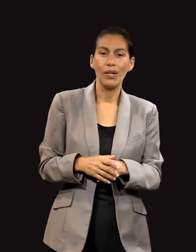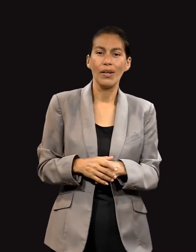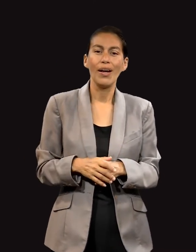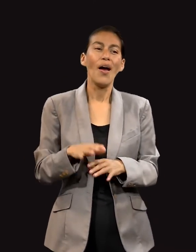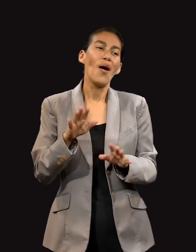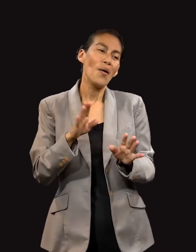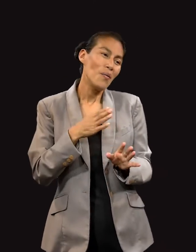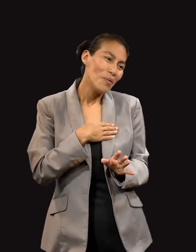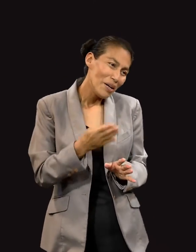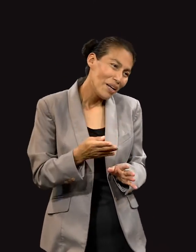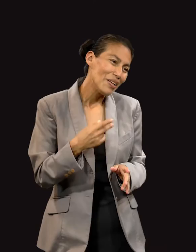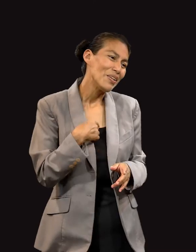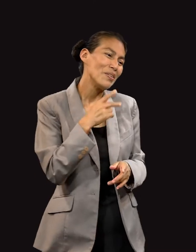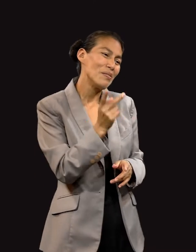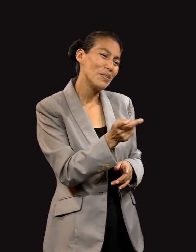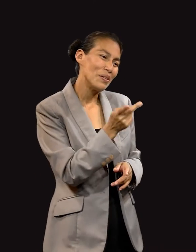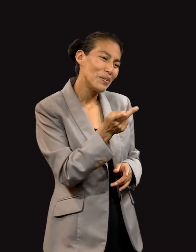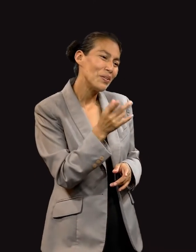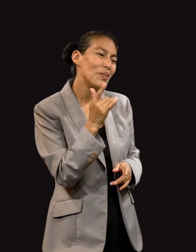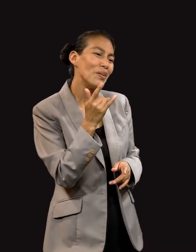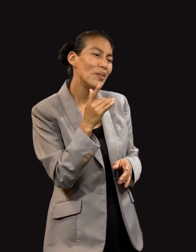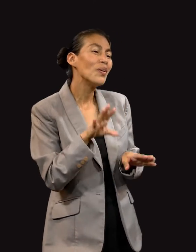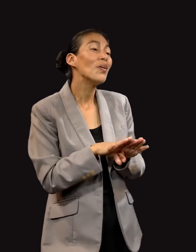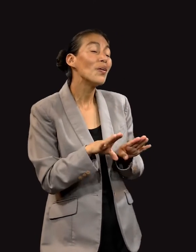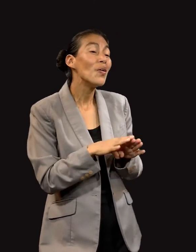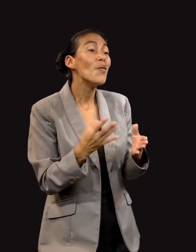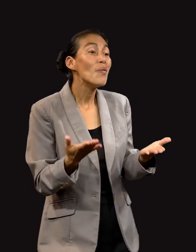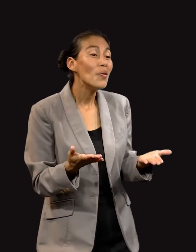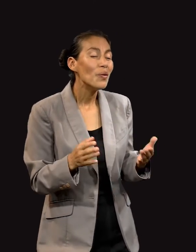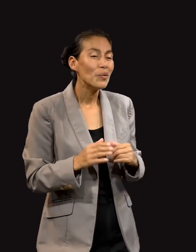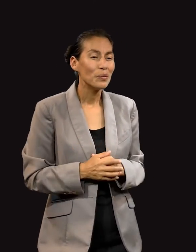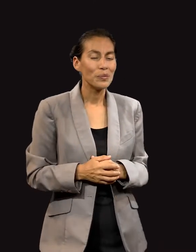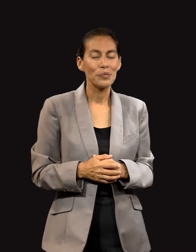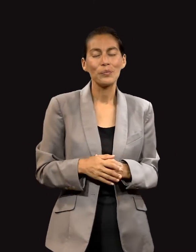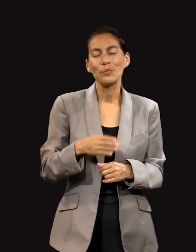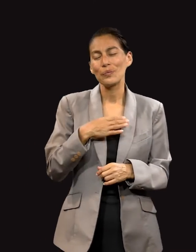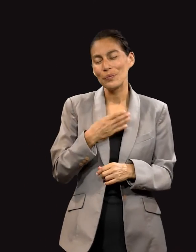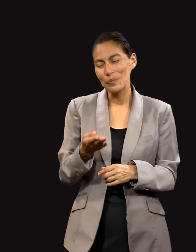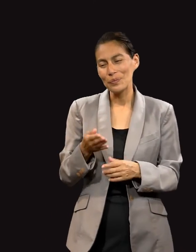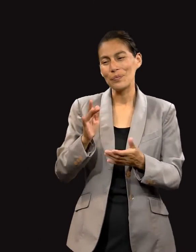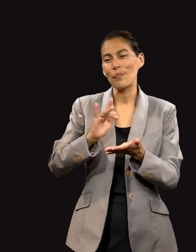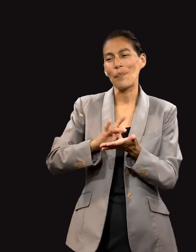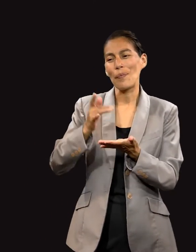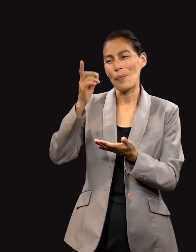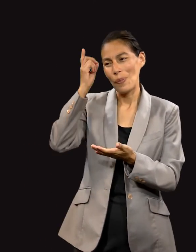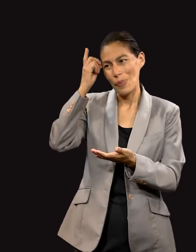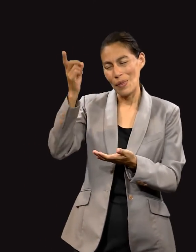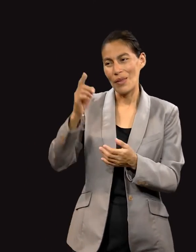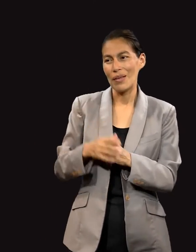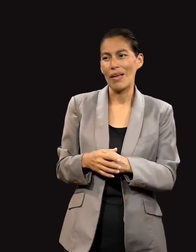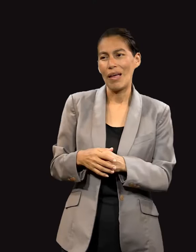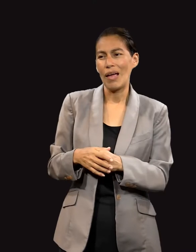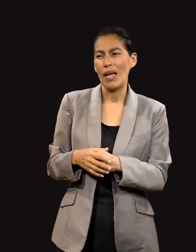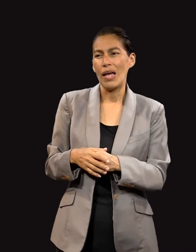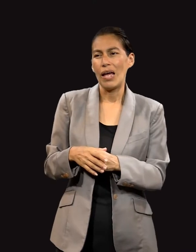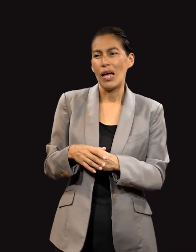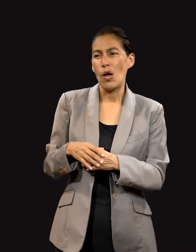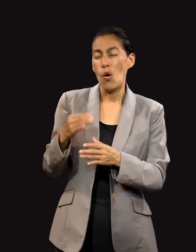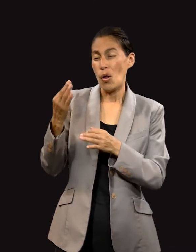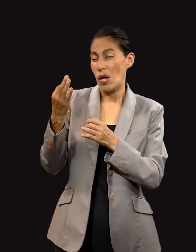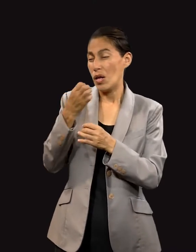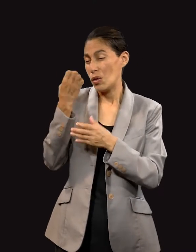Y bueno, yo le pregunto, ¿cómo está Julio? ¿Verdad? Bueno, pues gracias a Dios que los últimos estudios, yo lo vi